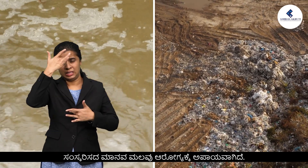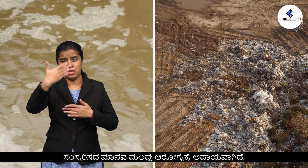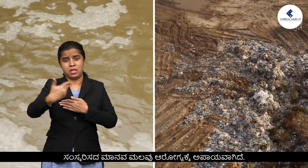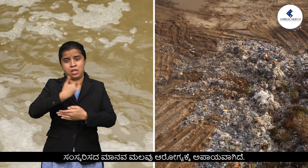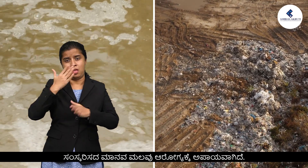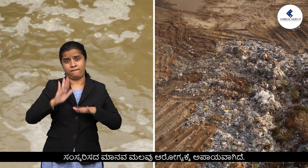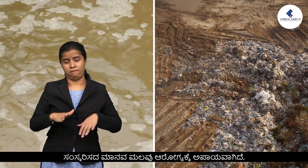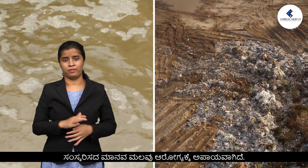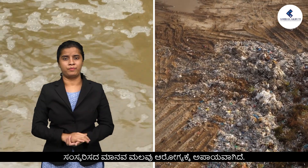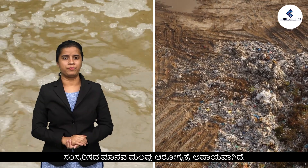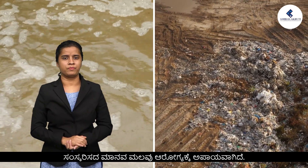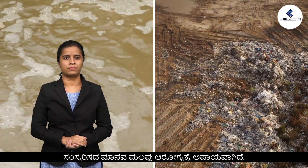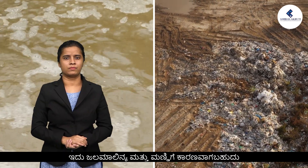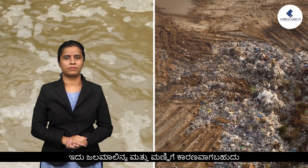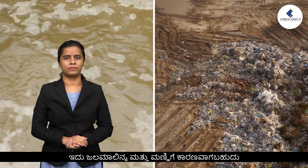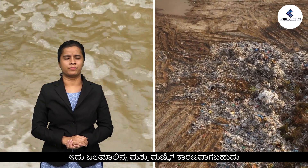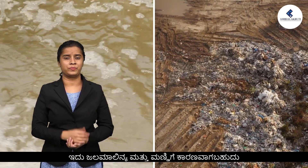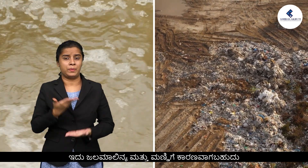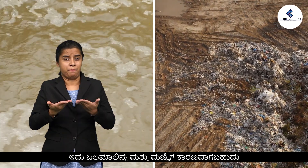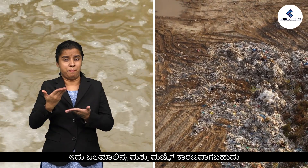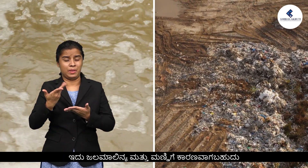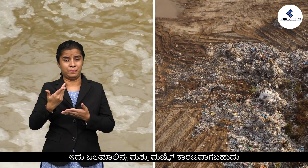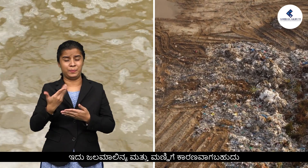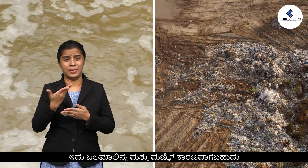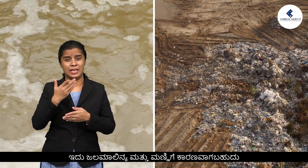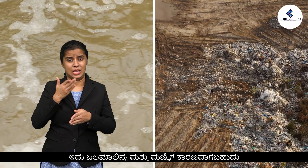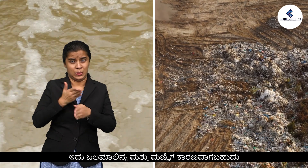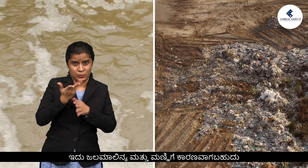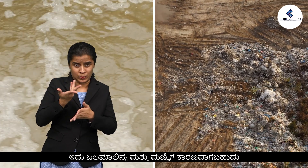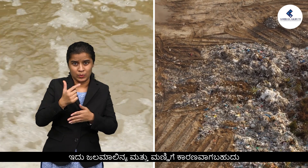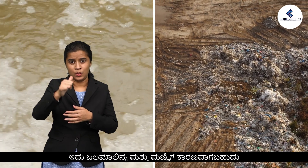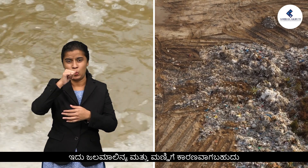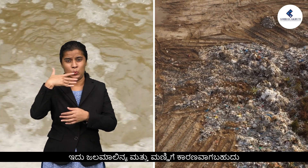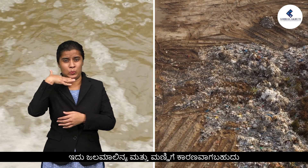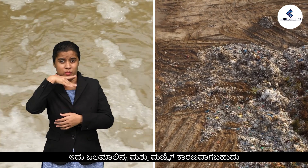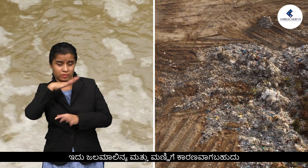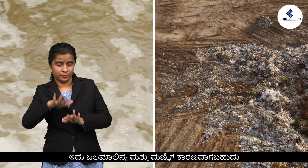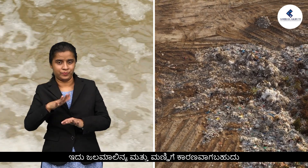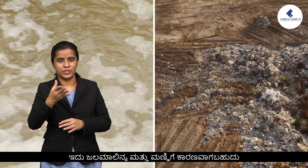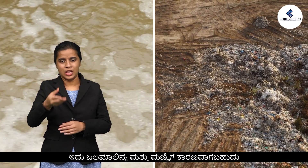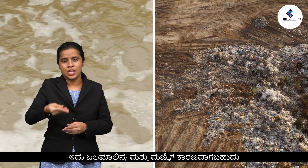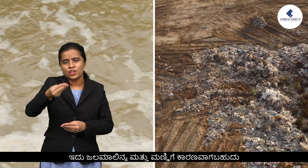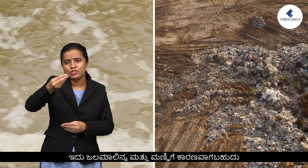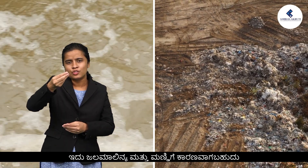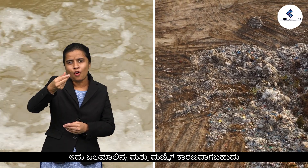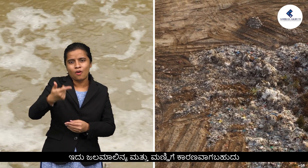ಆರೋಗ್ಯಕ್ಕೆ ಅಪಾಯವಾಗಿದೆ. ಇದು ಜಲಮಾಲಿನ್ಯ ಮತ್ತು ಮಣ್ಣಿಗೆ ಕಾರಣವಾಗಬಹುದು.